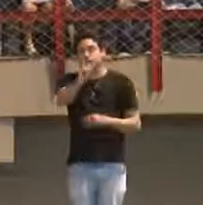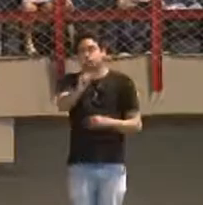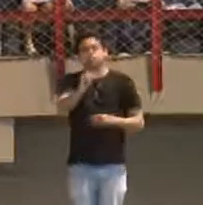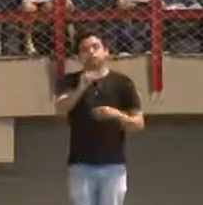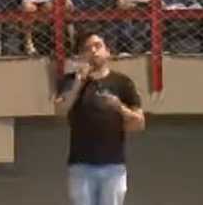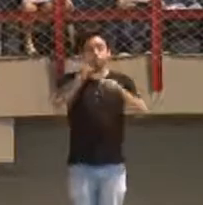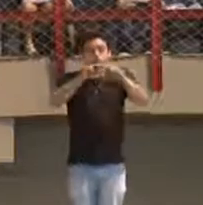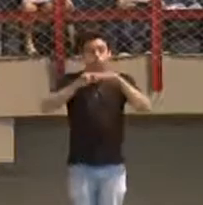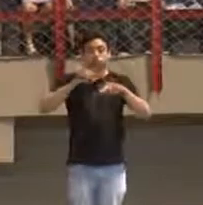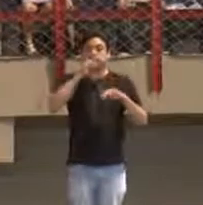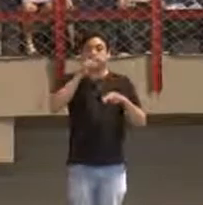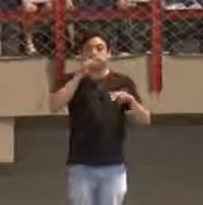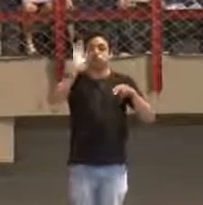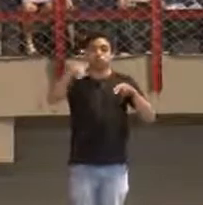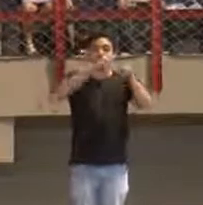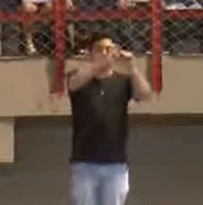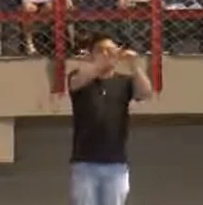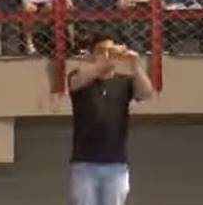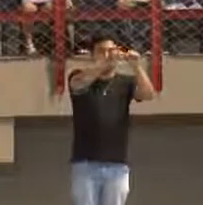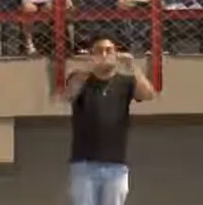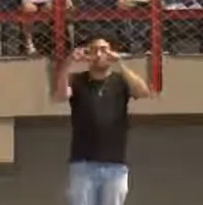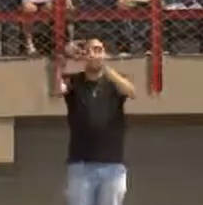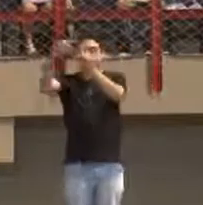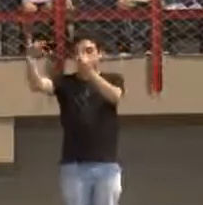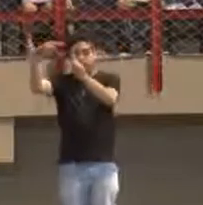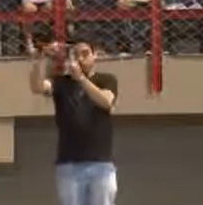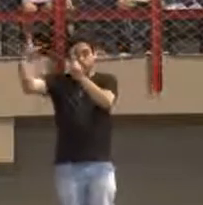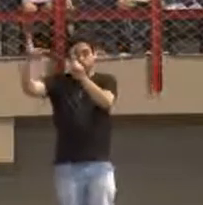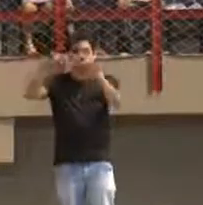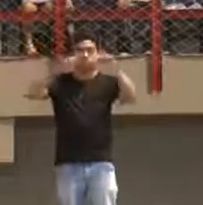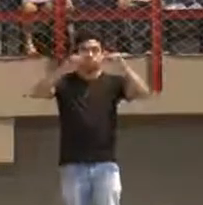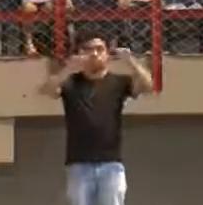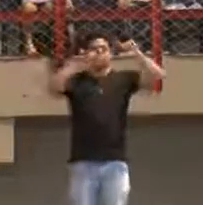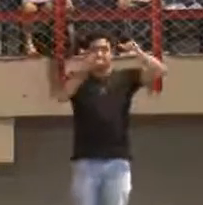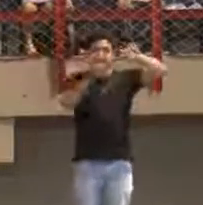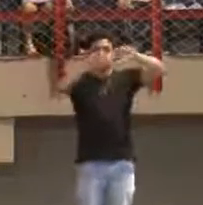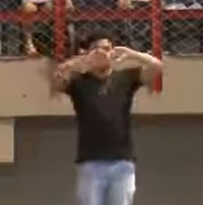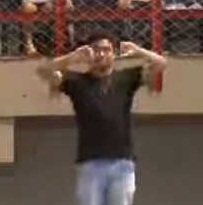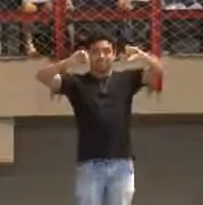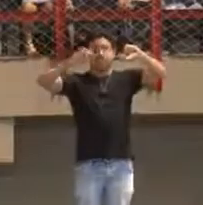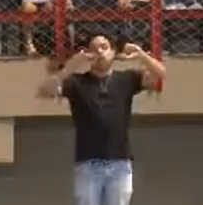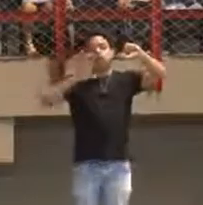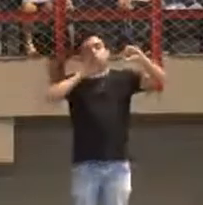certo? Então, não use a vírgula caso você tenha